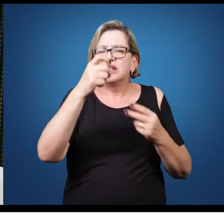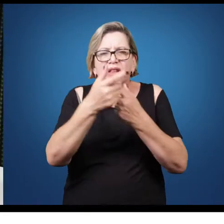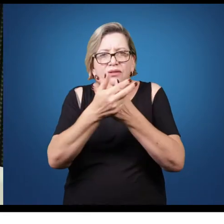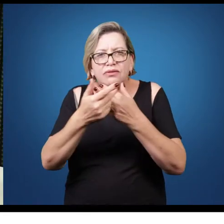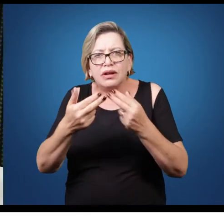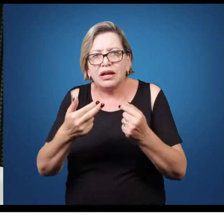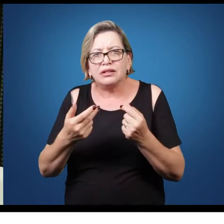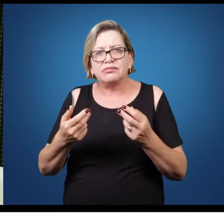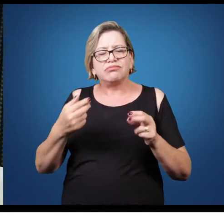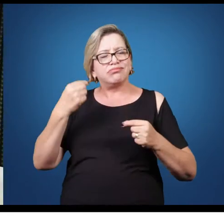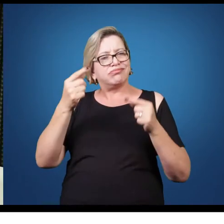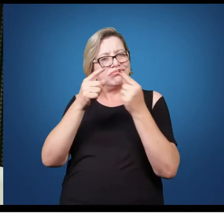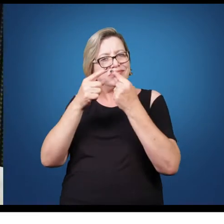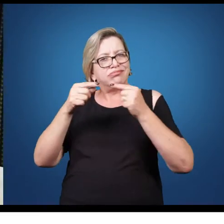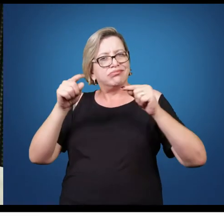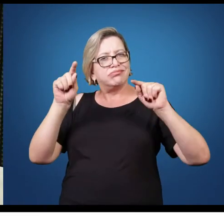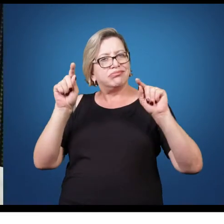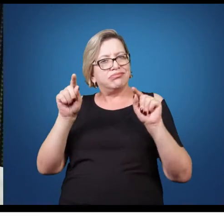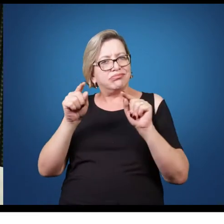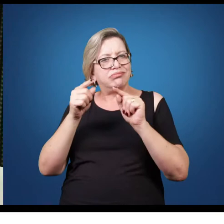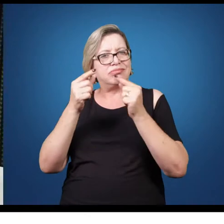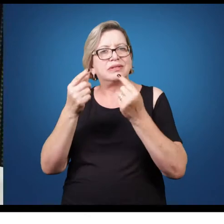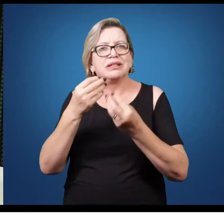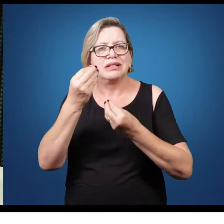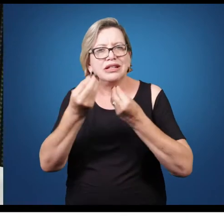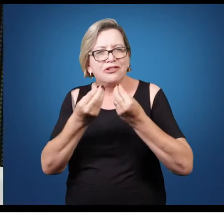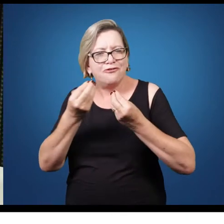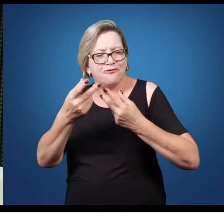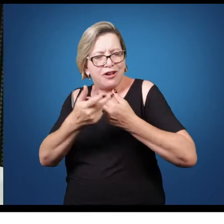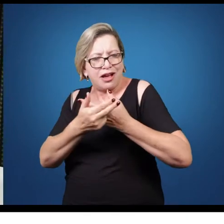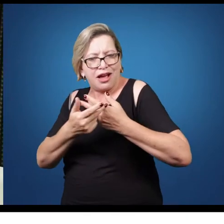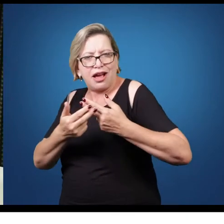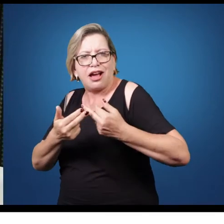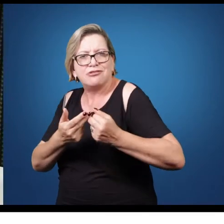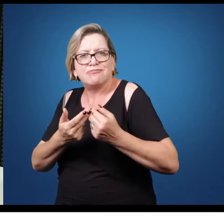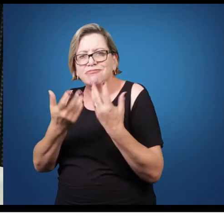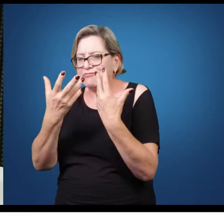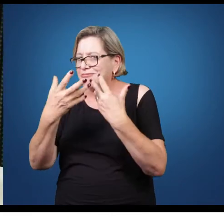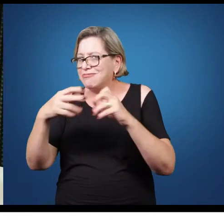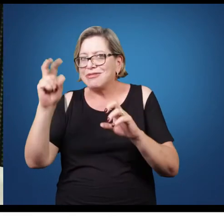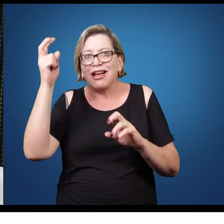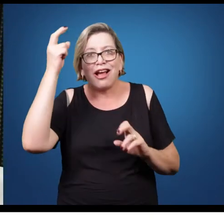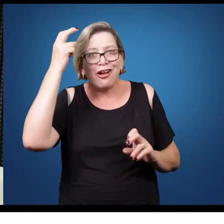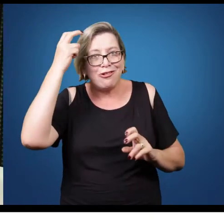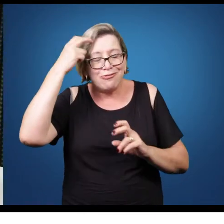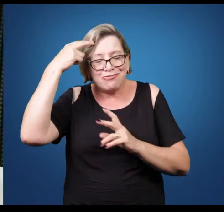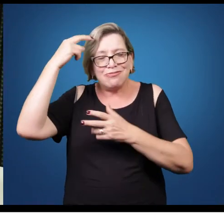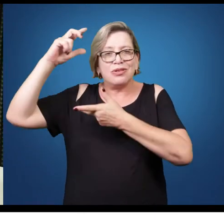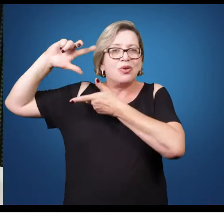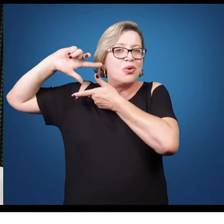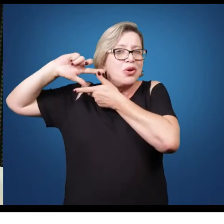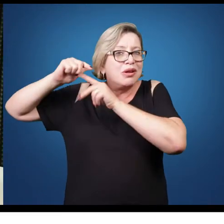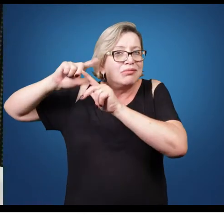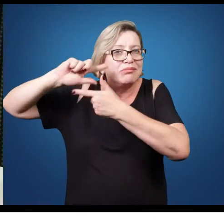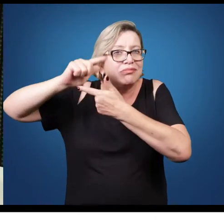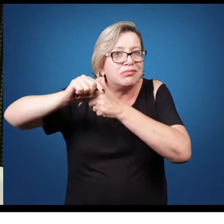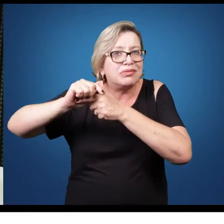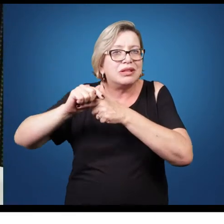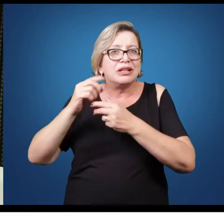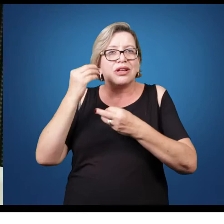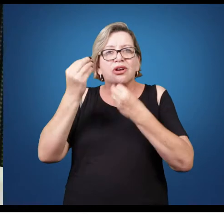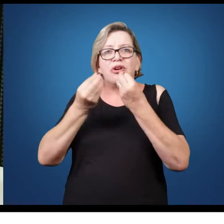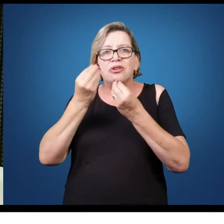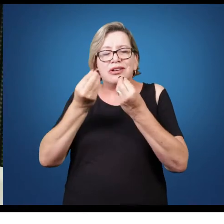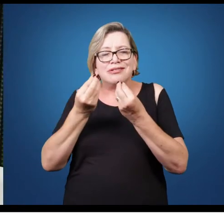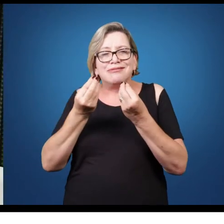todos geniais e depois um tema colorido de movimentos contra cultura todos eles foram muito bem abraçado pelo